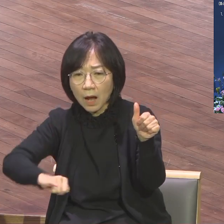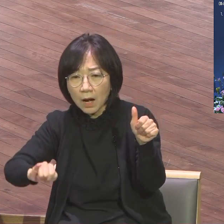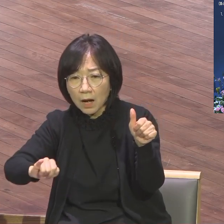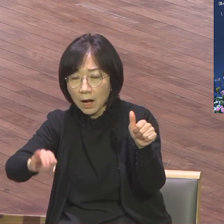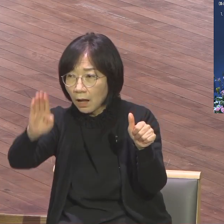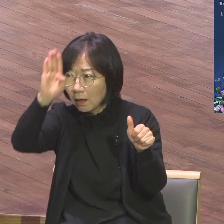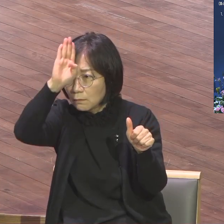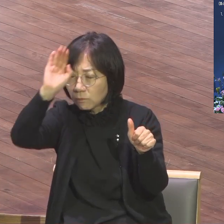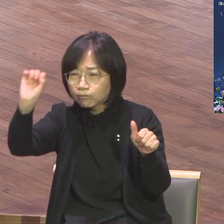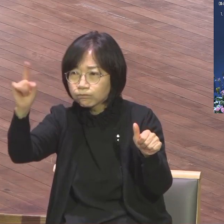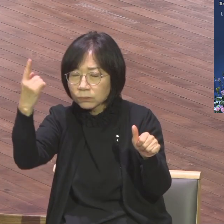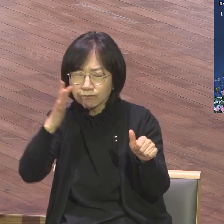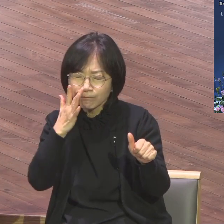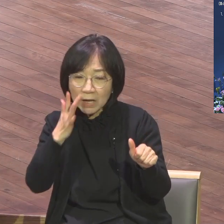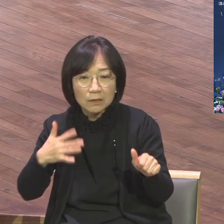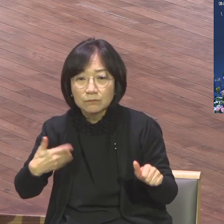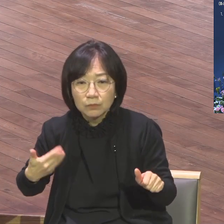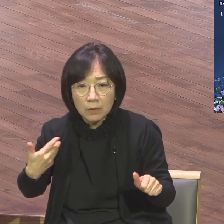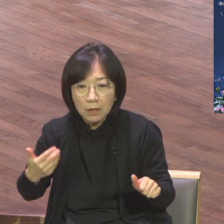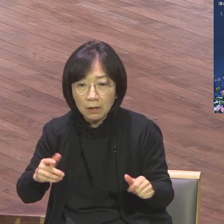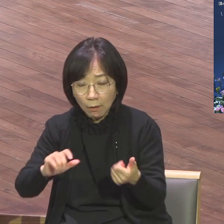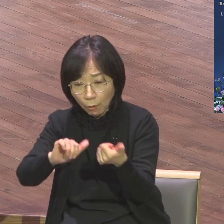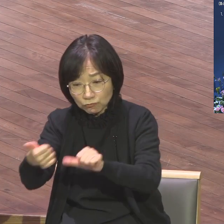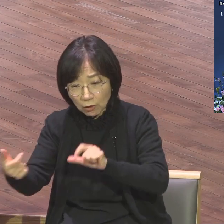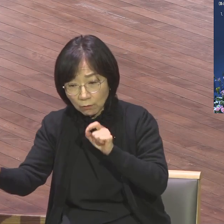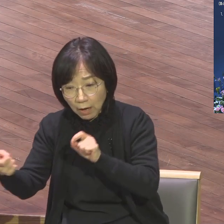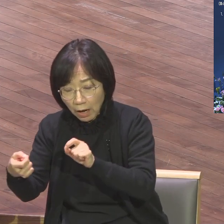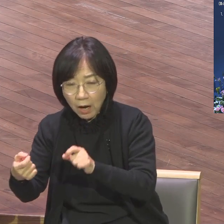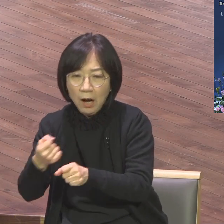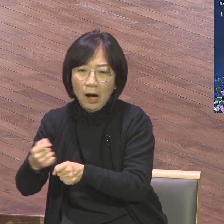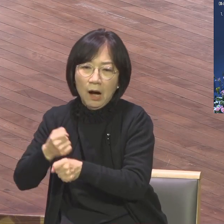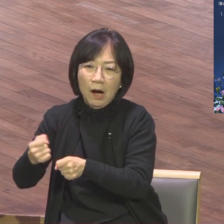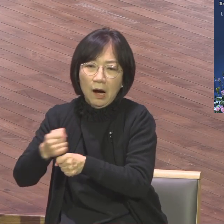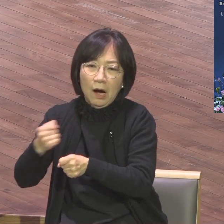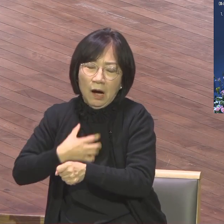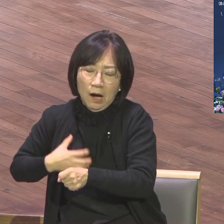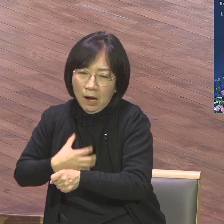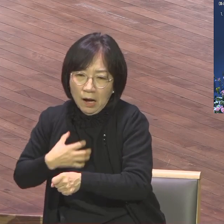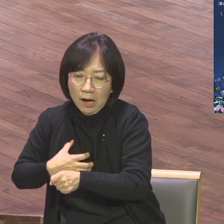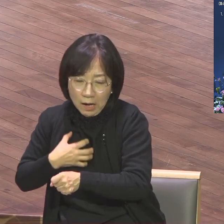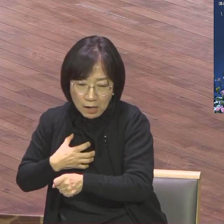병으로 죽어가니까 당연히 이렇게 할 것을